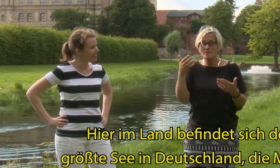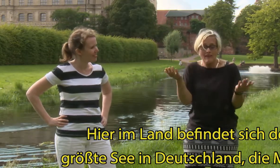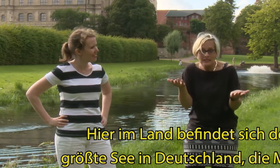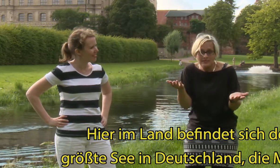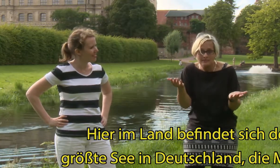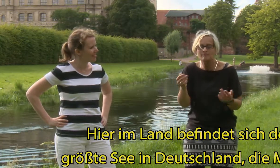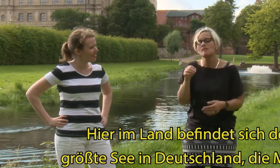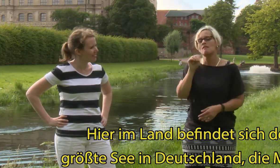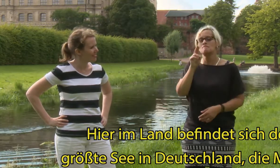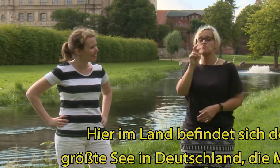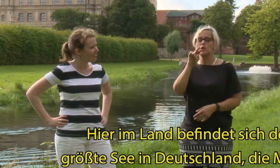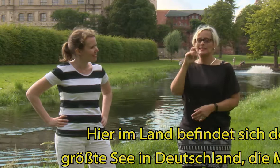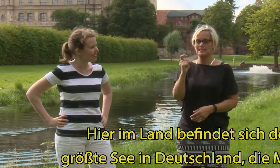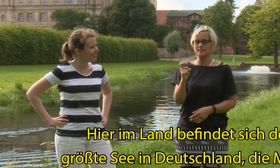in Deutschland. Die Müritz.